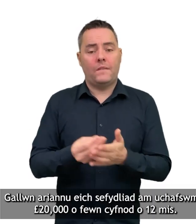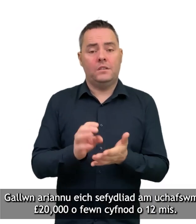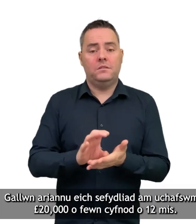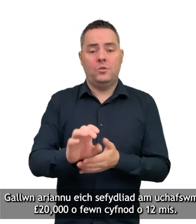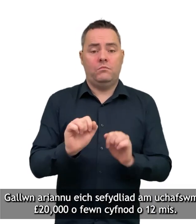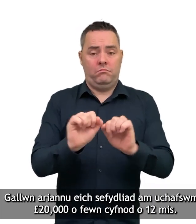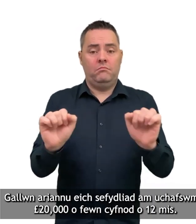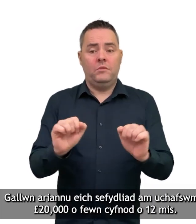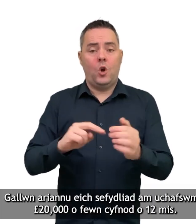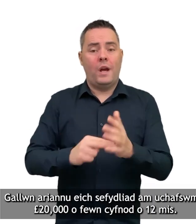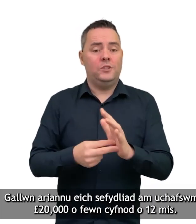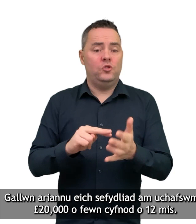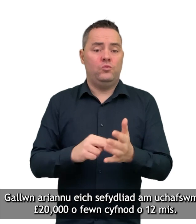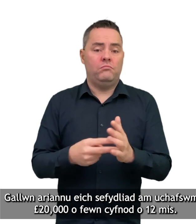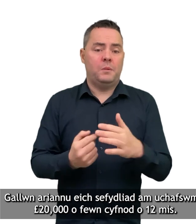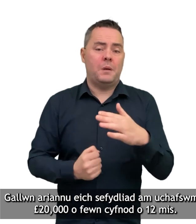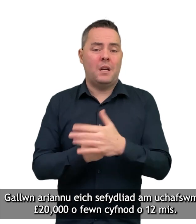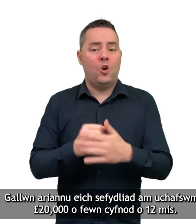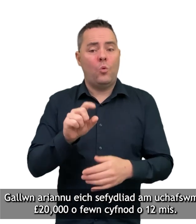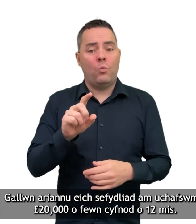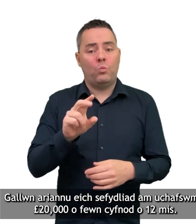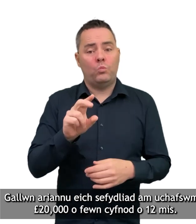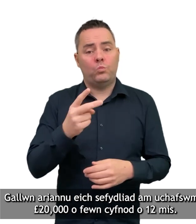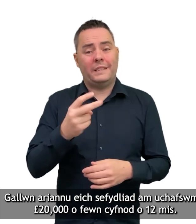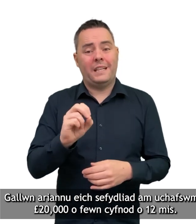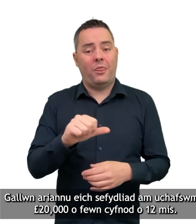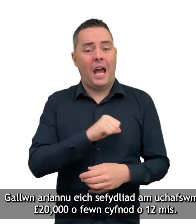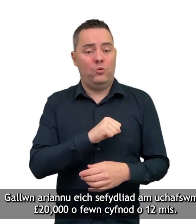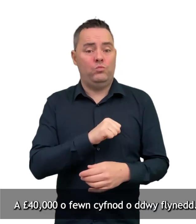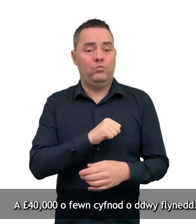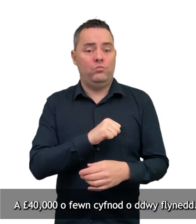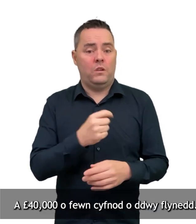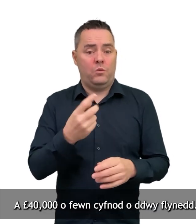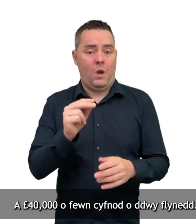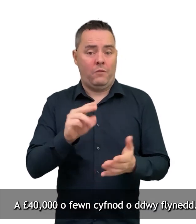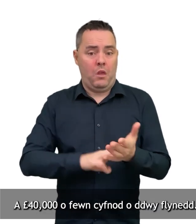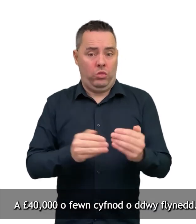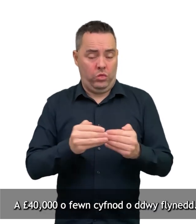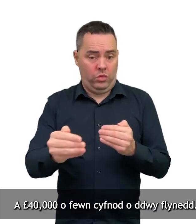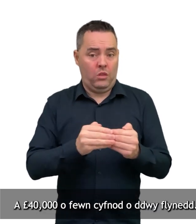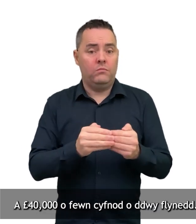Gallwn ariannu eich sefydliad am uchafswm o 20,000 mewn cyfnod o 12 mis a 20,000 mewn cyfnod o 2